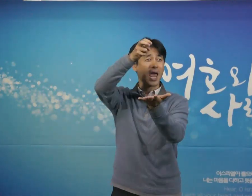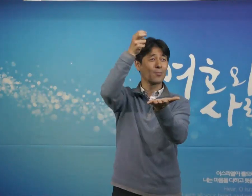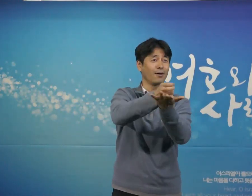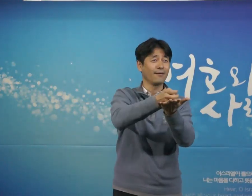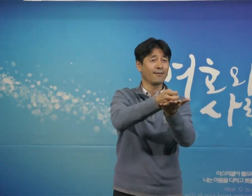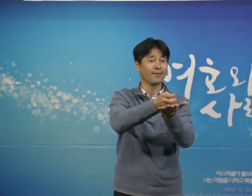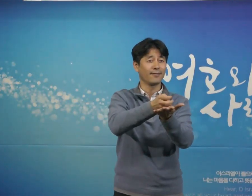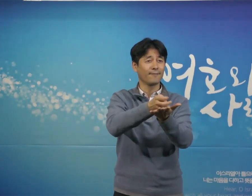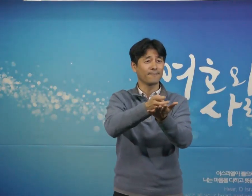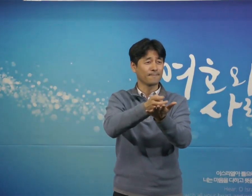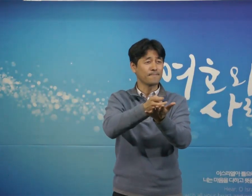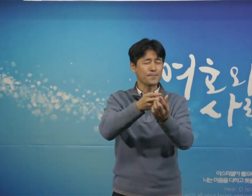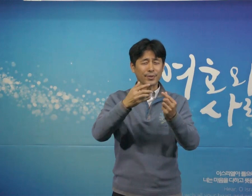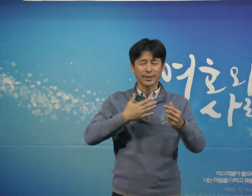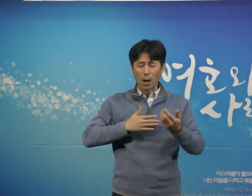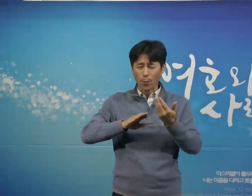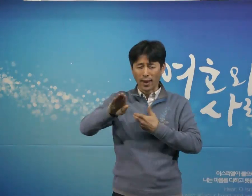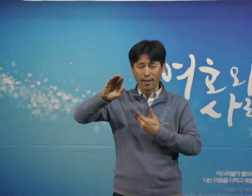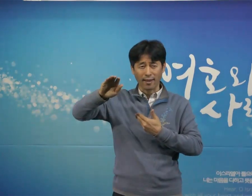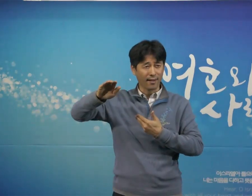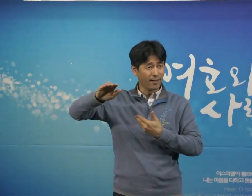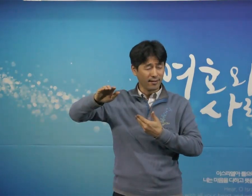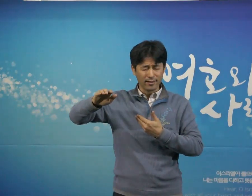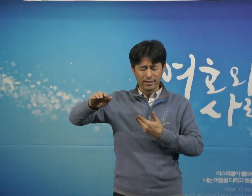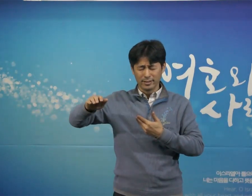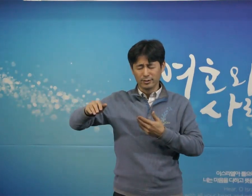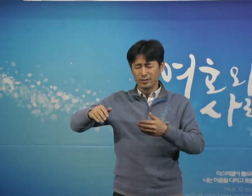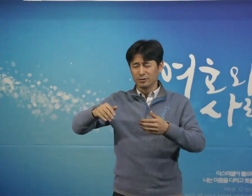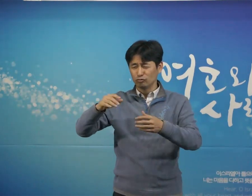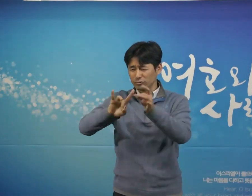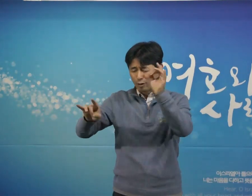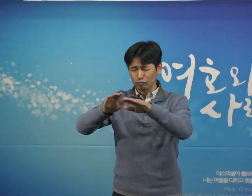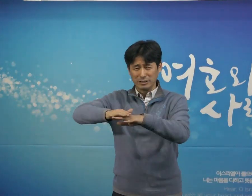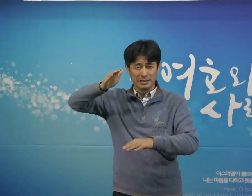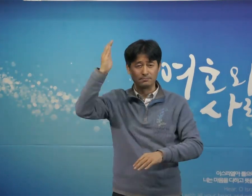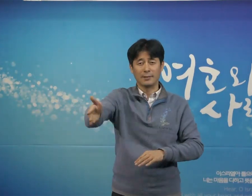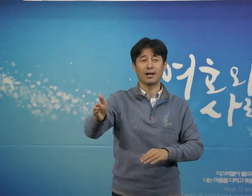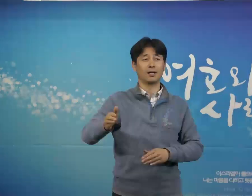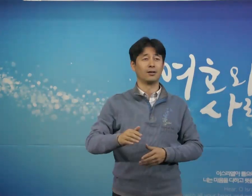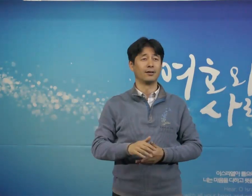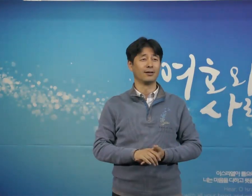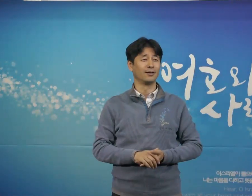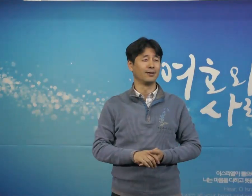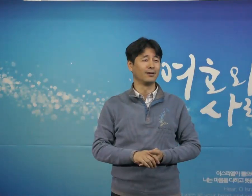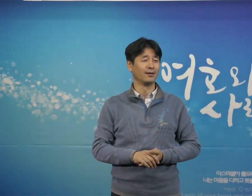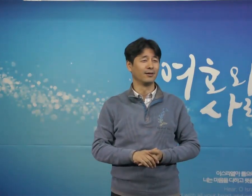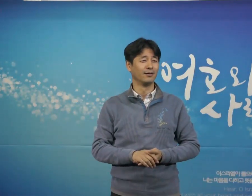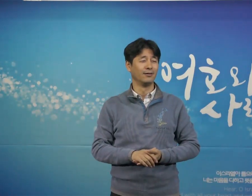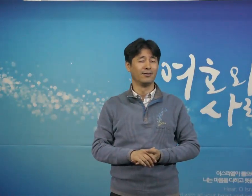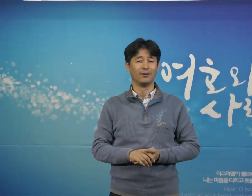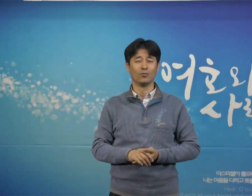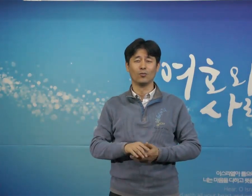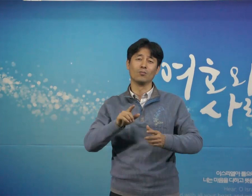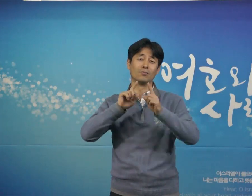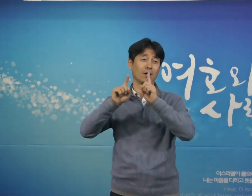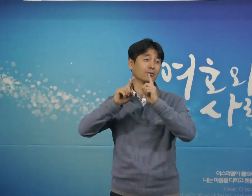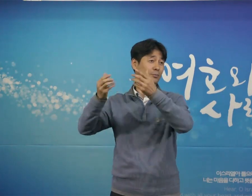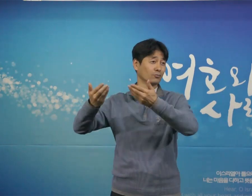십계명에 분명히 기록되어 있는데 나 외에 다른 것을 두지 마라